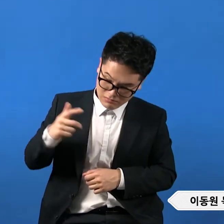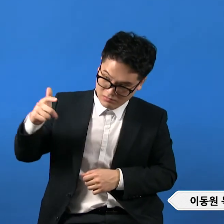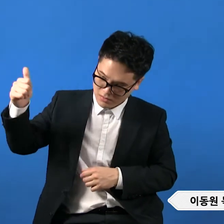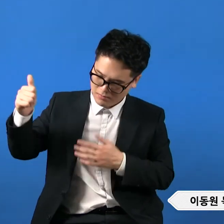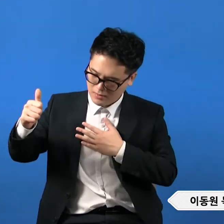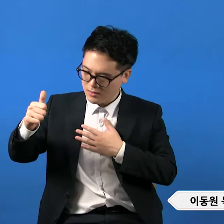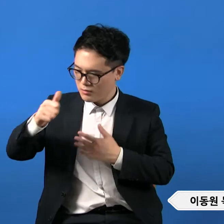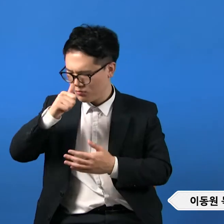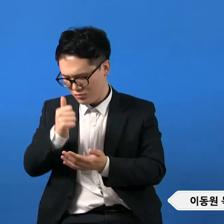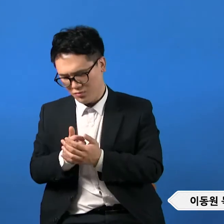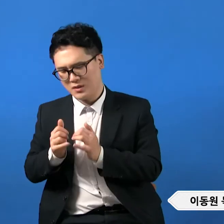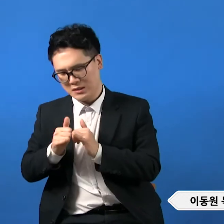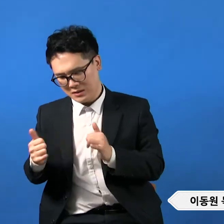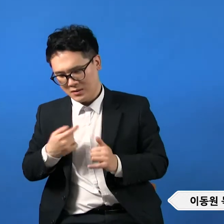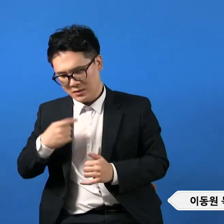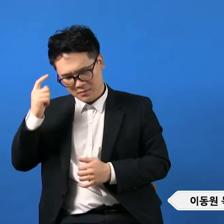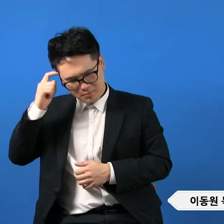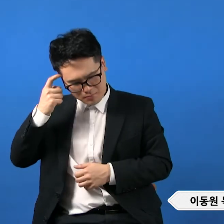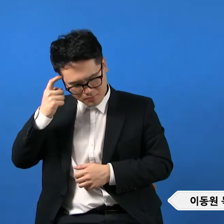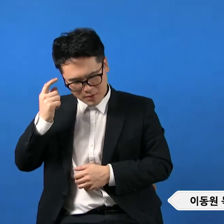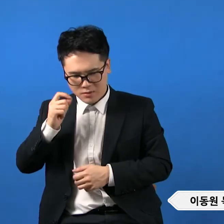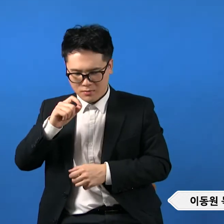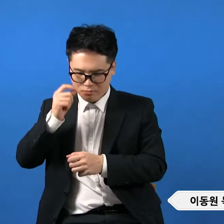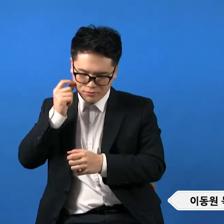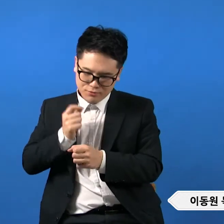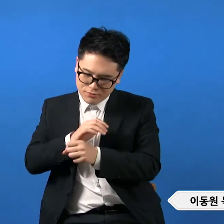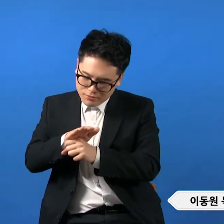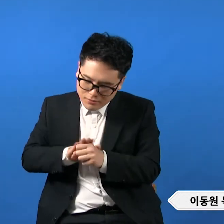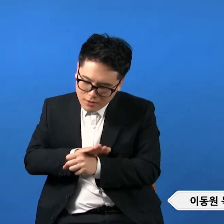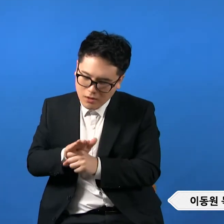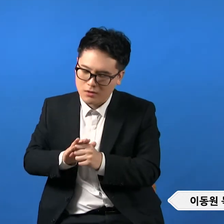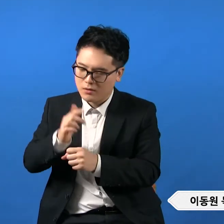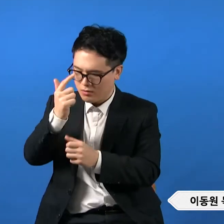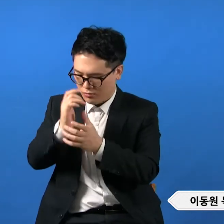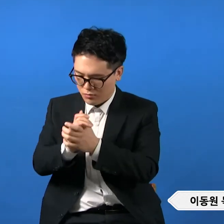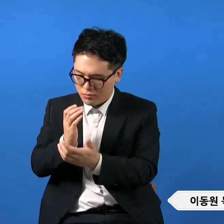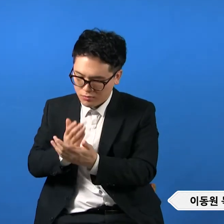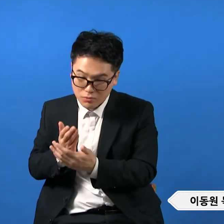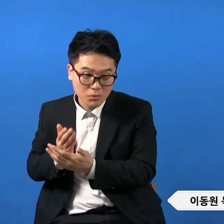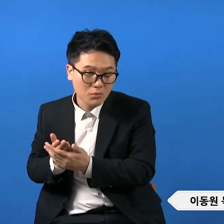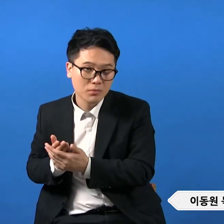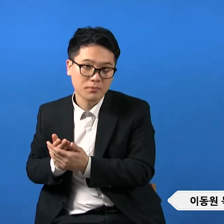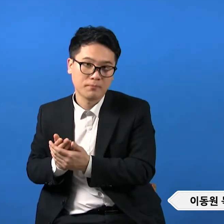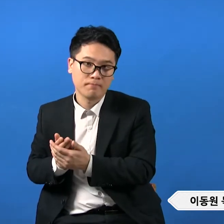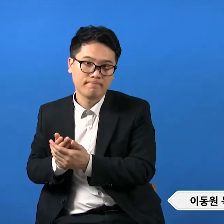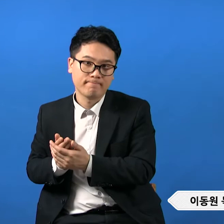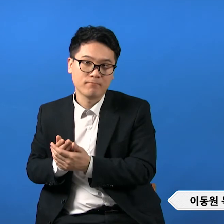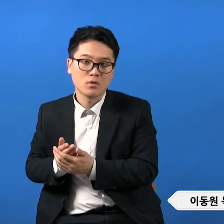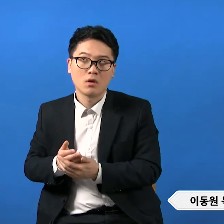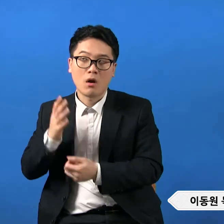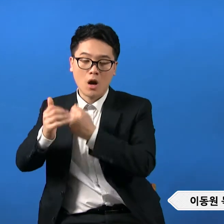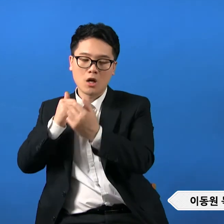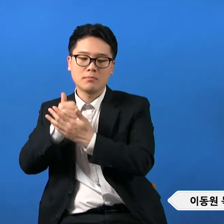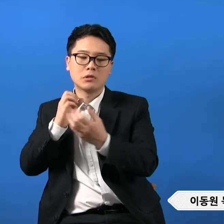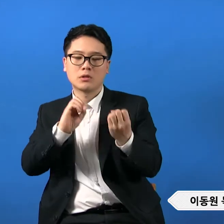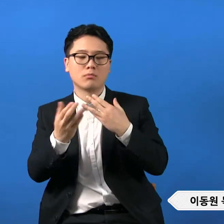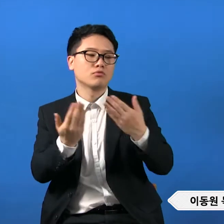저를 불쌍히 여겨 주시옵소서. 누구의 기도가 응답됐다고요? 세리의 기도. 네, 세리의